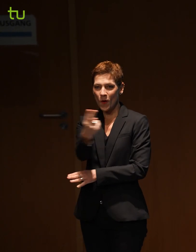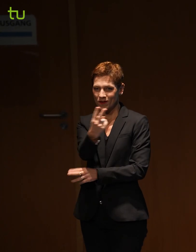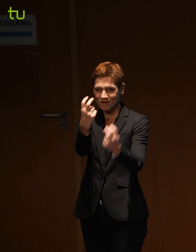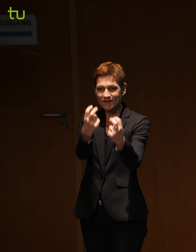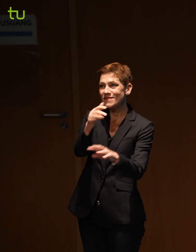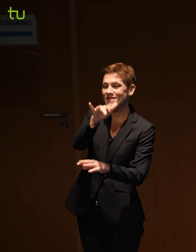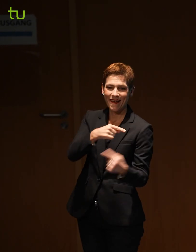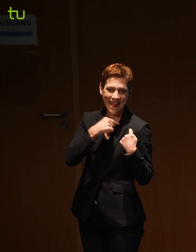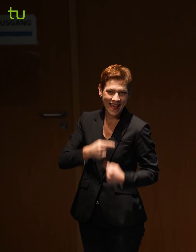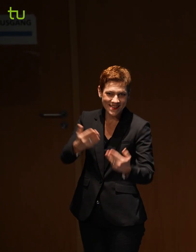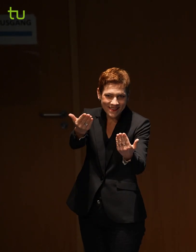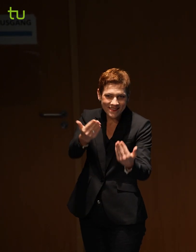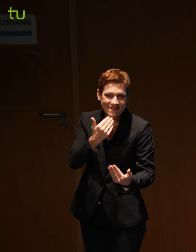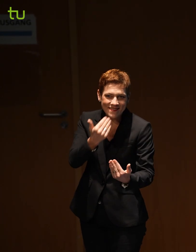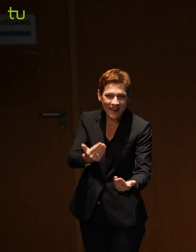Herzlichen Dank dafür, dass Sie